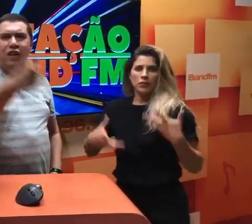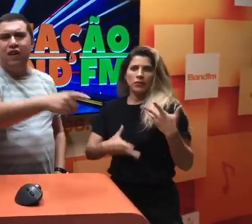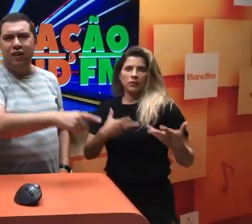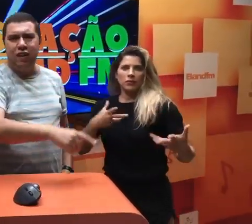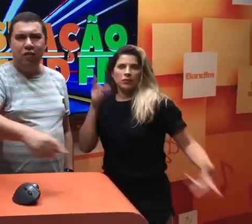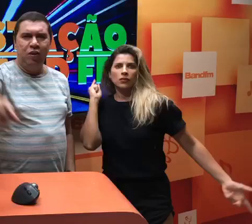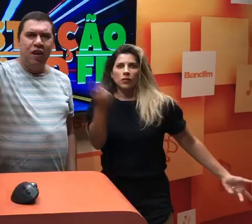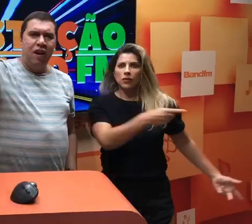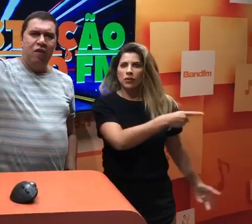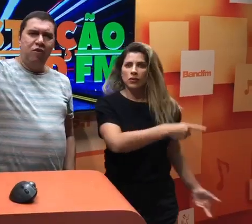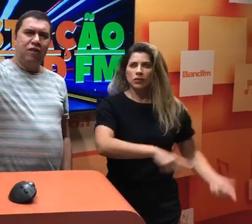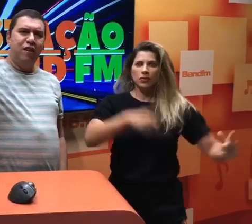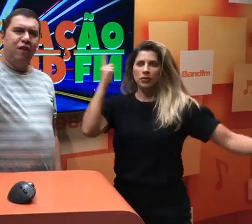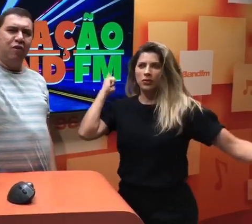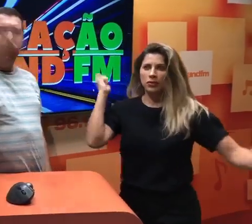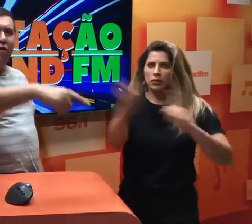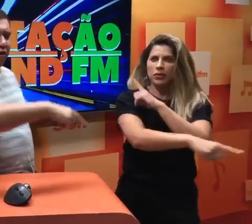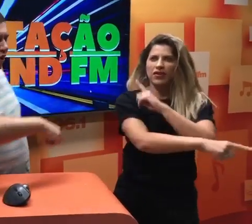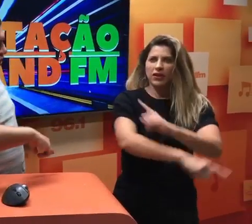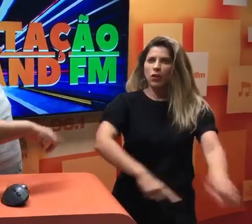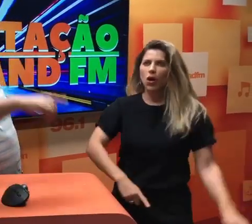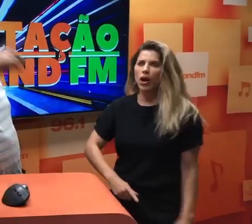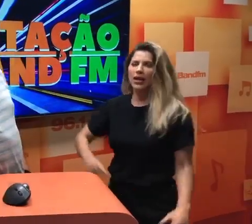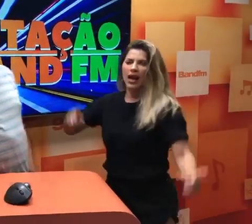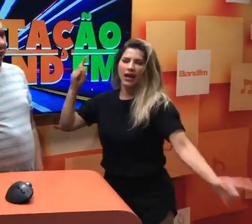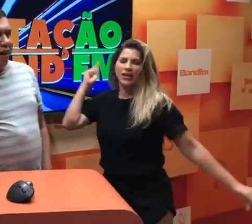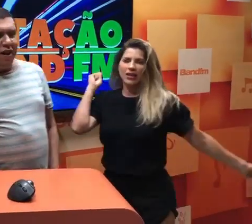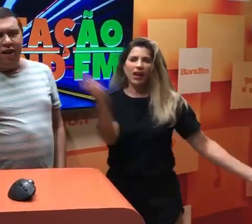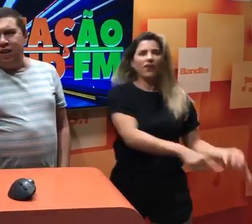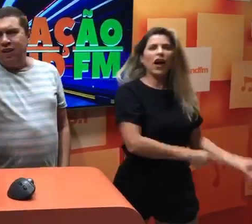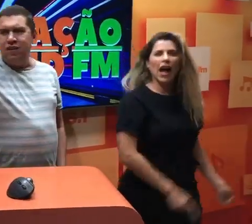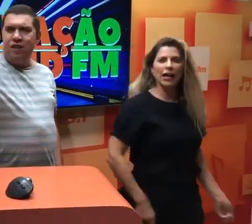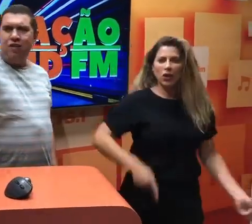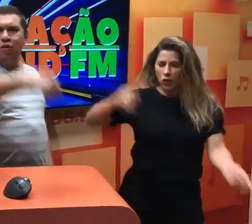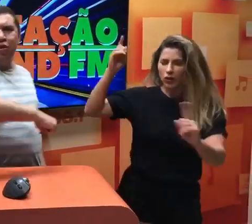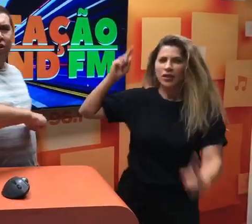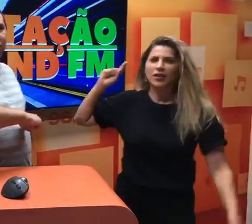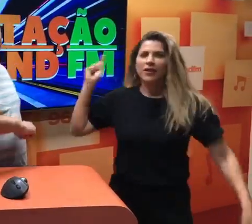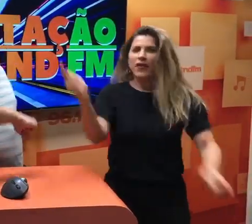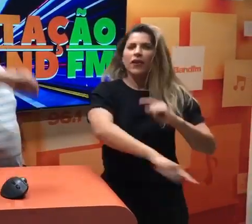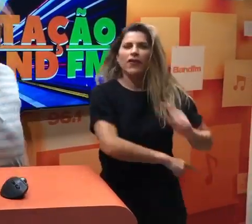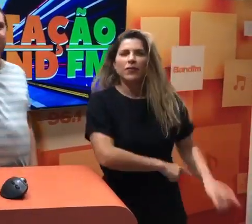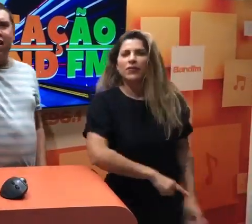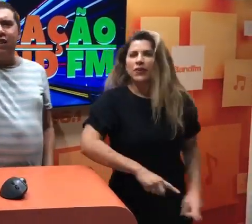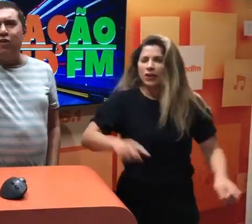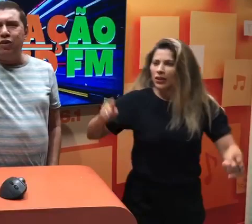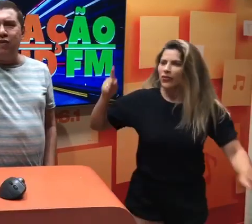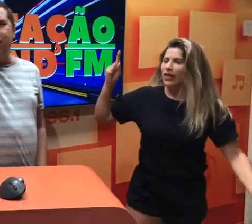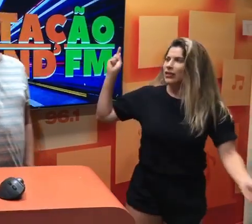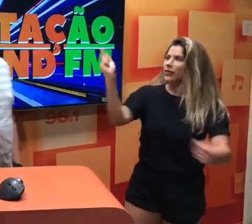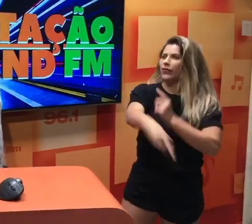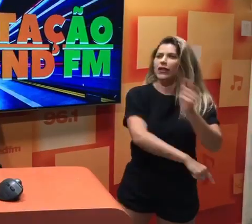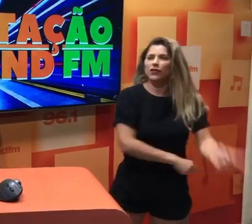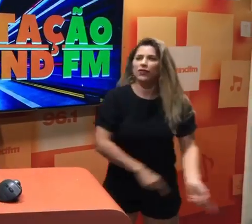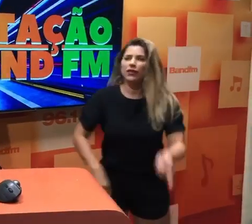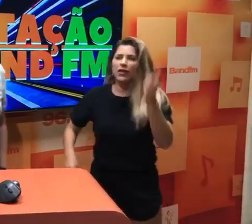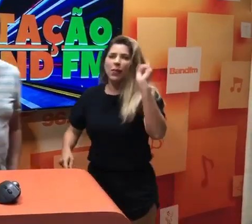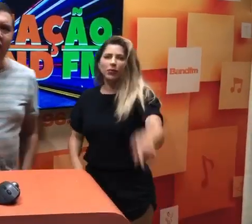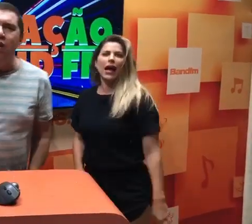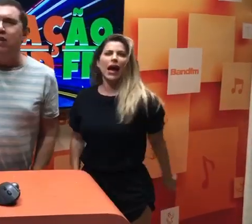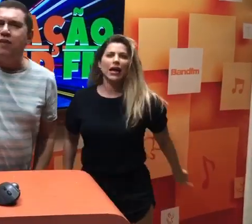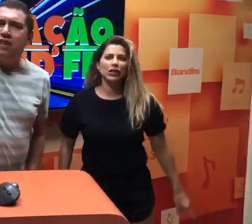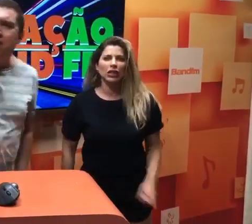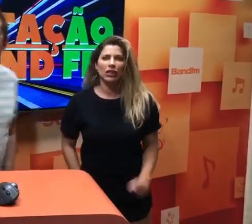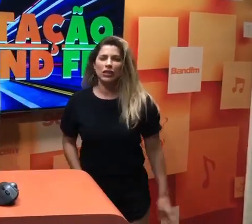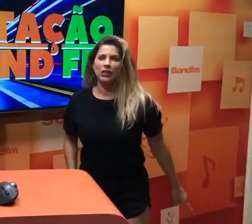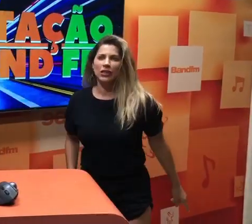algum vândalo, é algum sem-vergonha. Sem-vergonha, foi lá, safado! O que será que esse cara tem contra a vacina? Fez será que ele